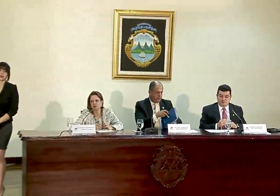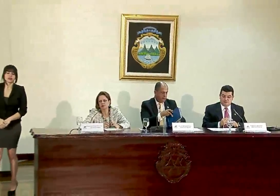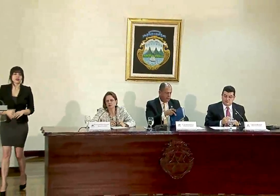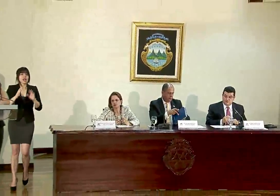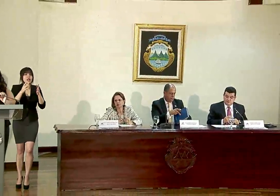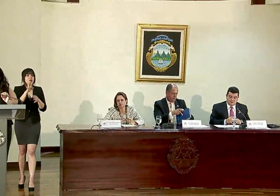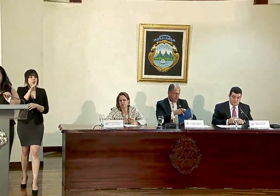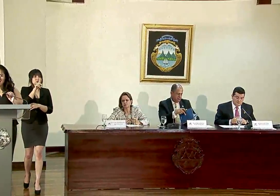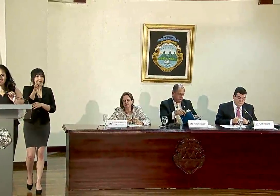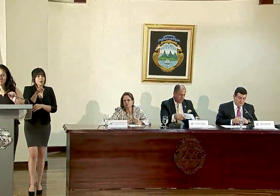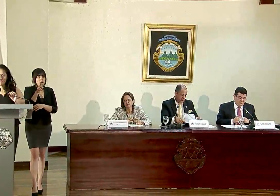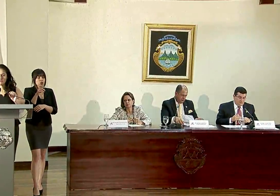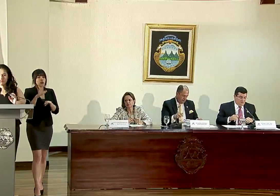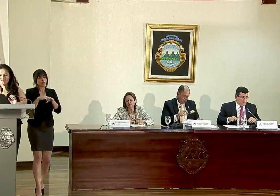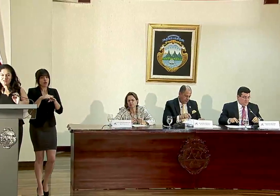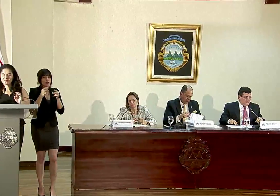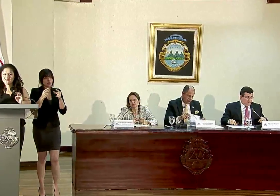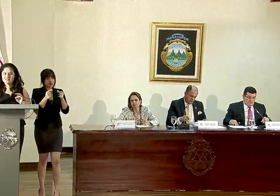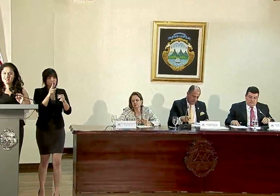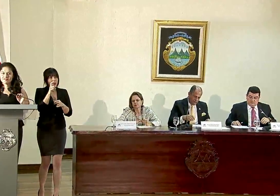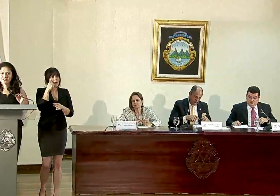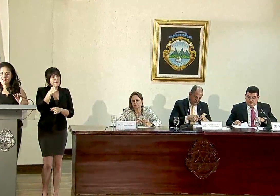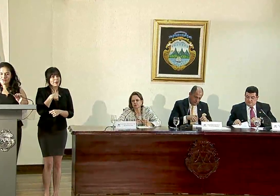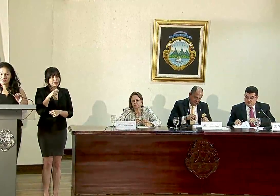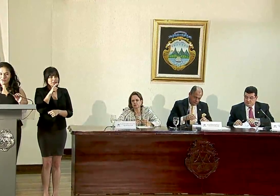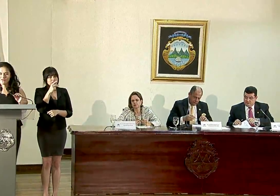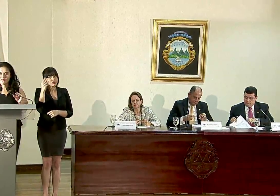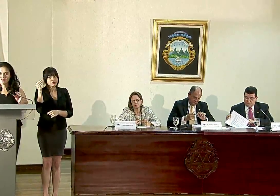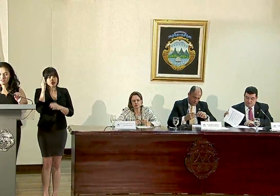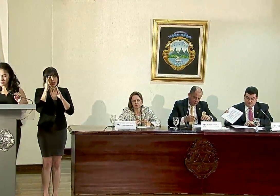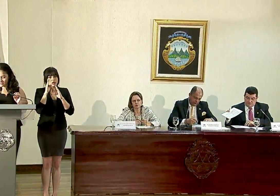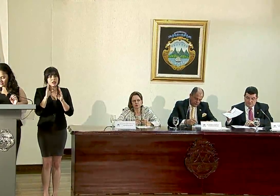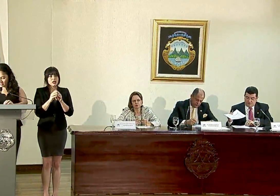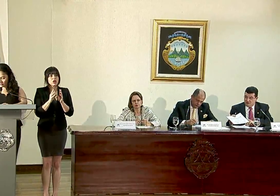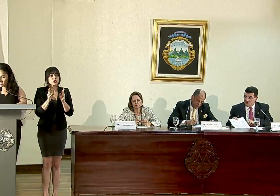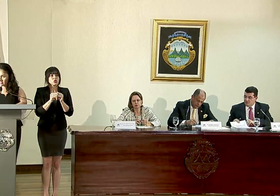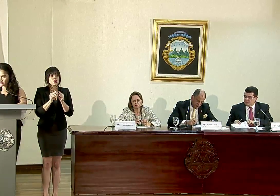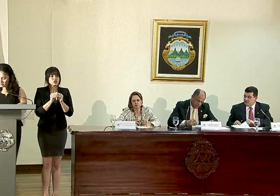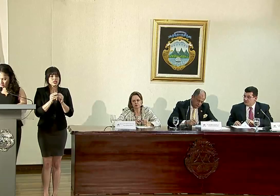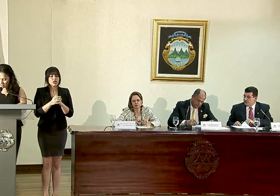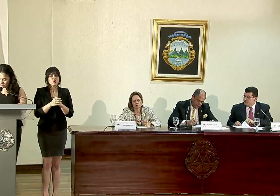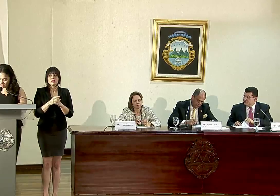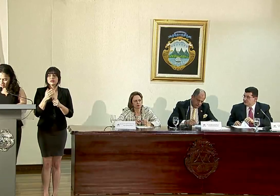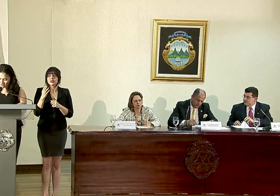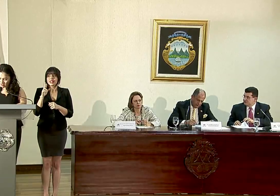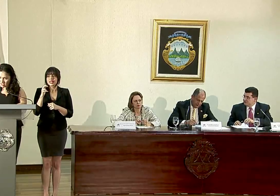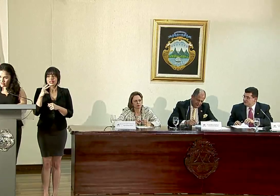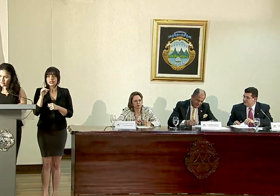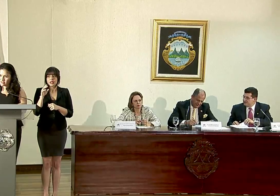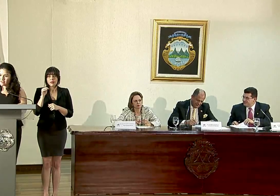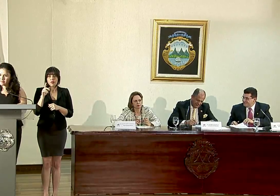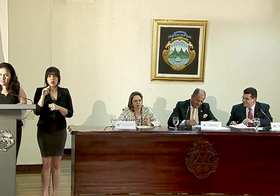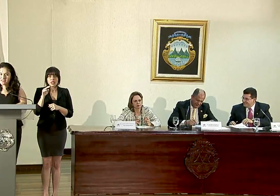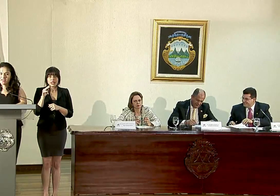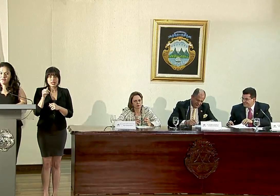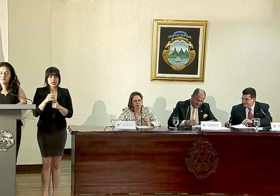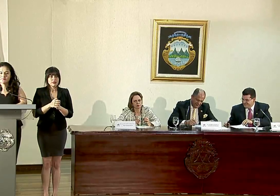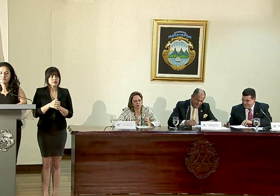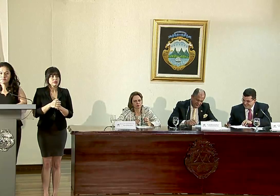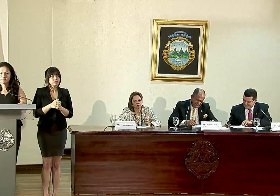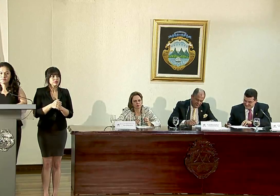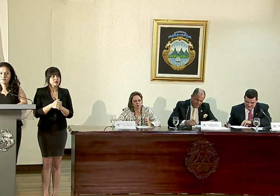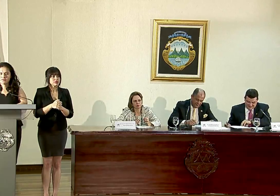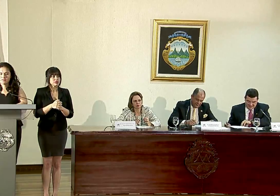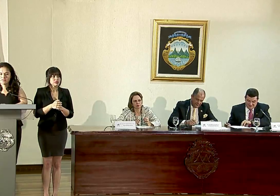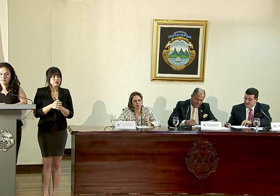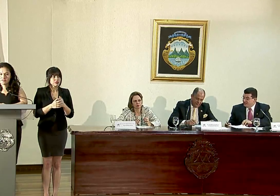poco más ágil las consultas porque el presidente debe tener el consejo competitividad Richard Molina después Manuel Avendaño Prensa Libre